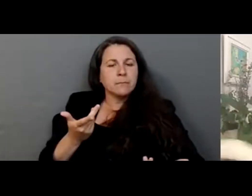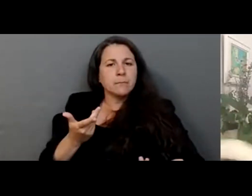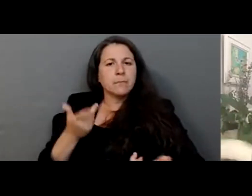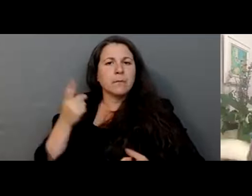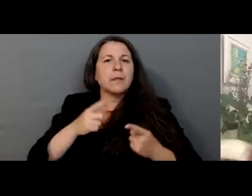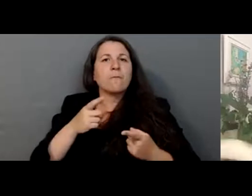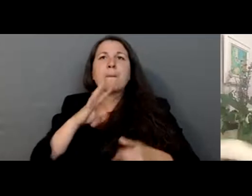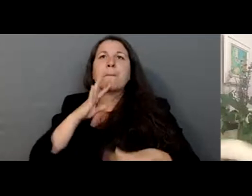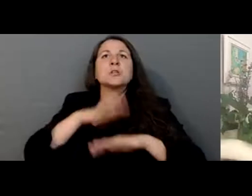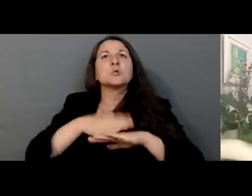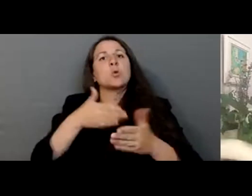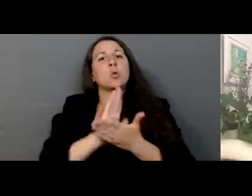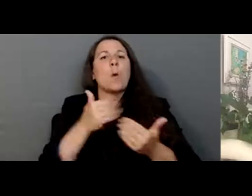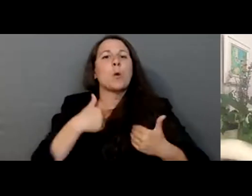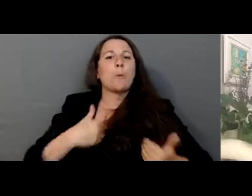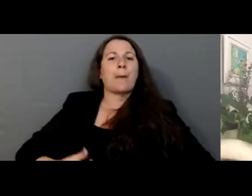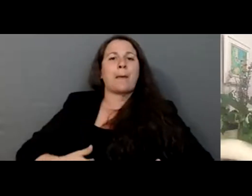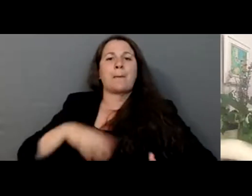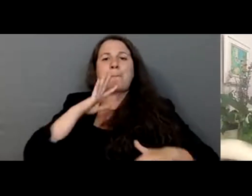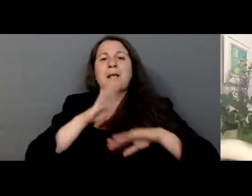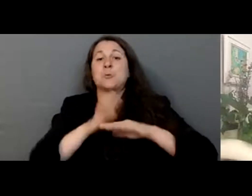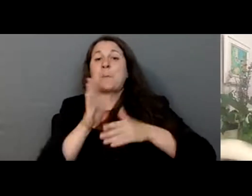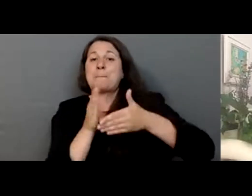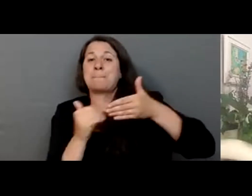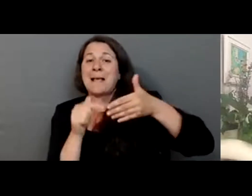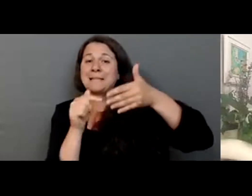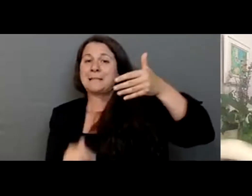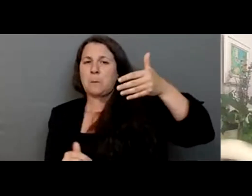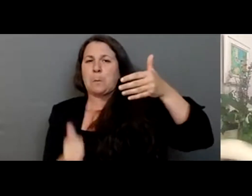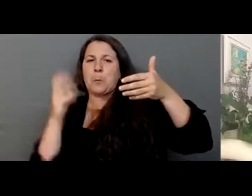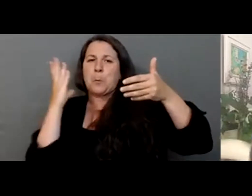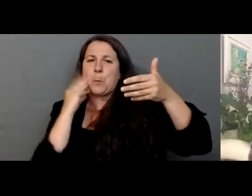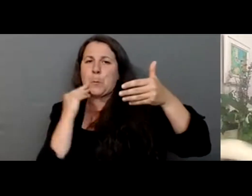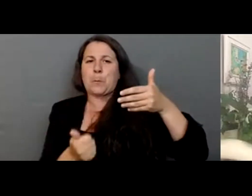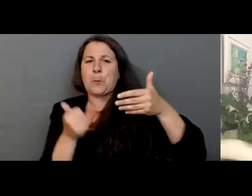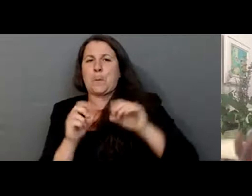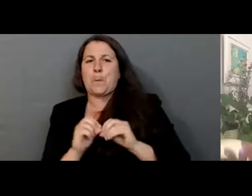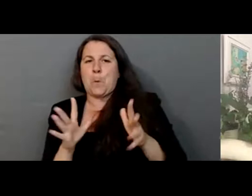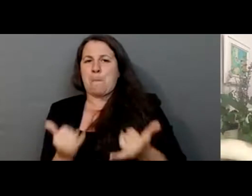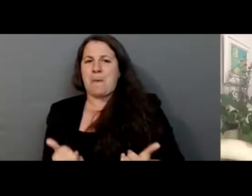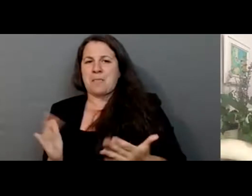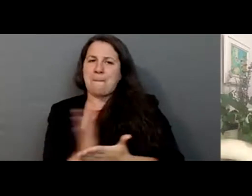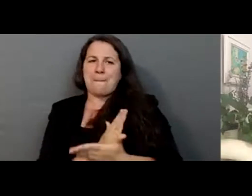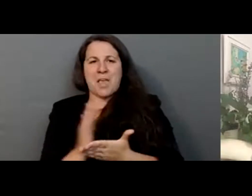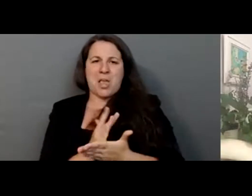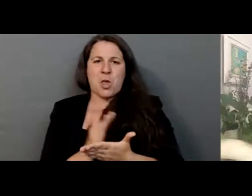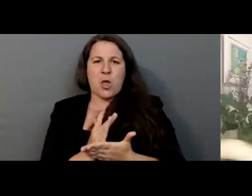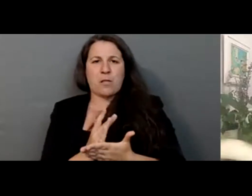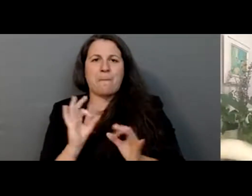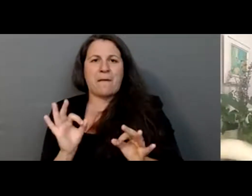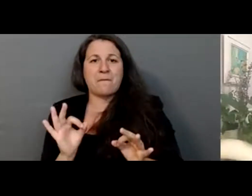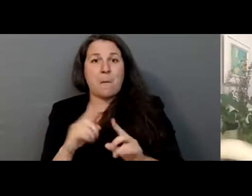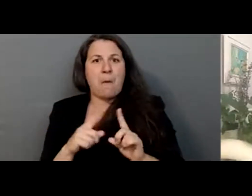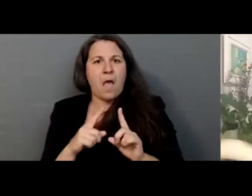parle des droits humains, on parle de certains droits humains qui sont plus cool ou qui sont à la mode aujourd'hui ou hier ou avant-hier. Et ça change tout le